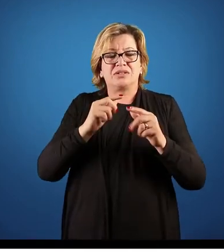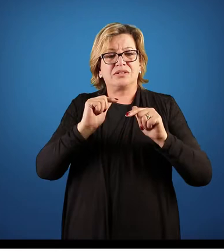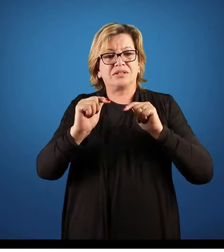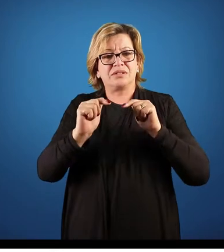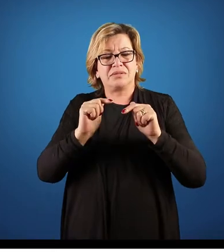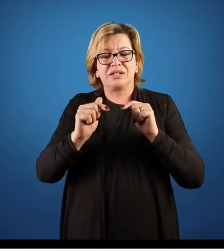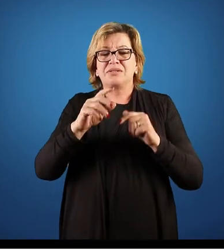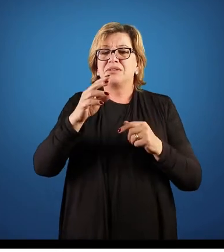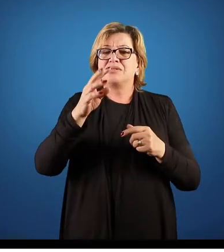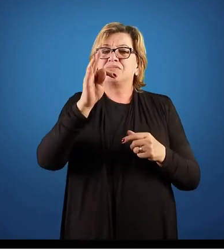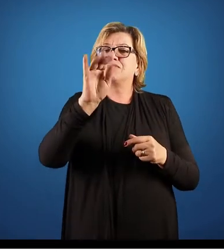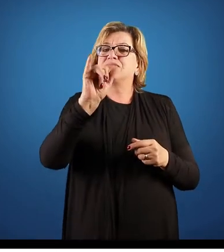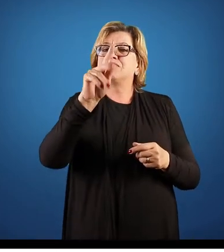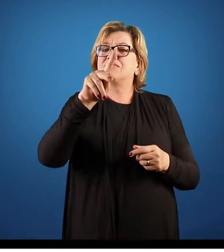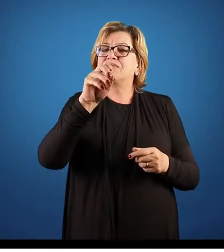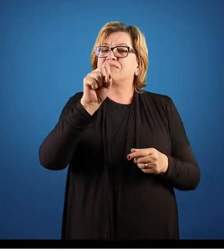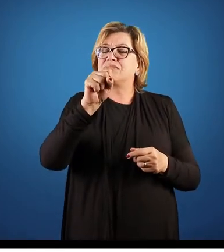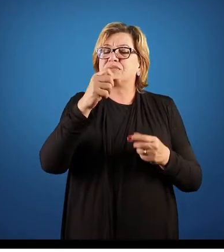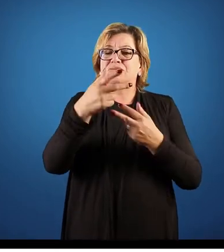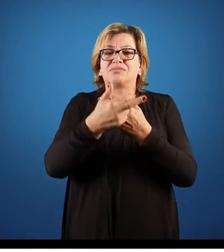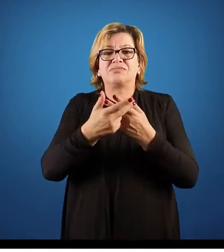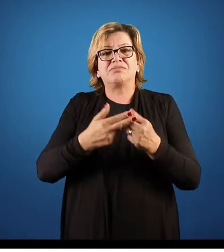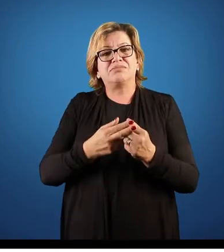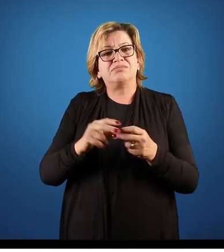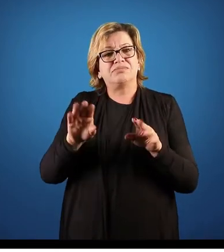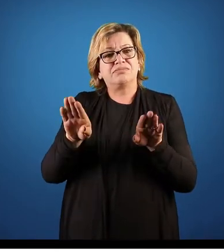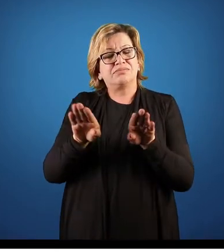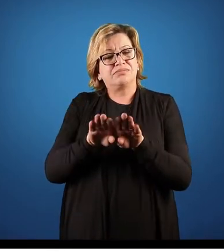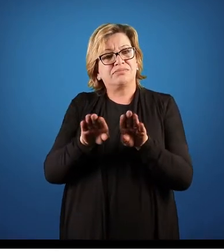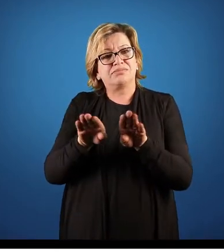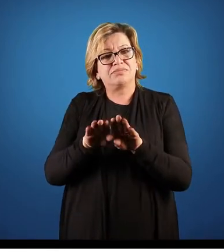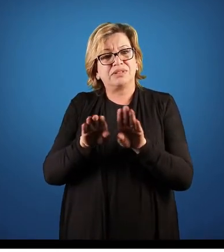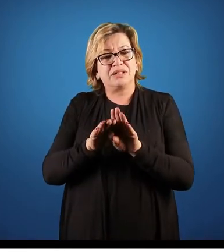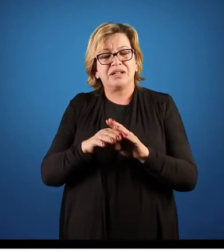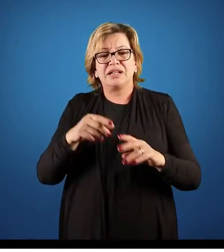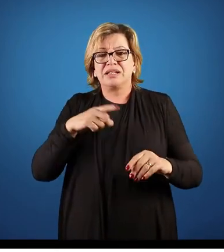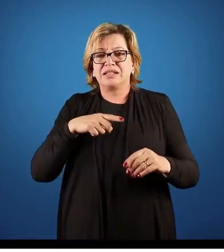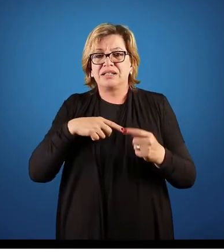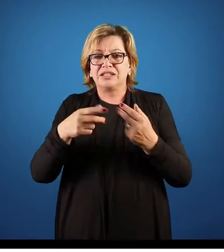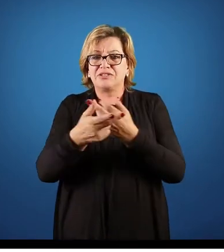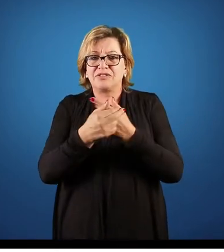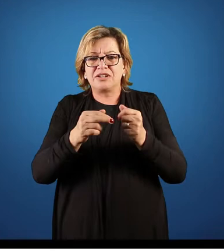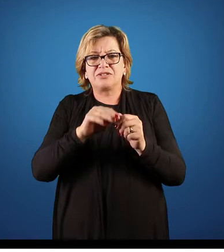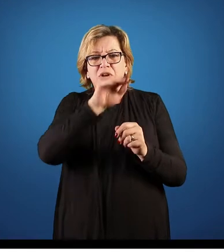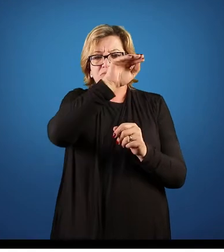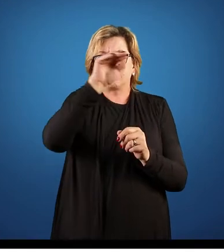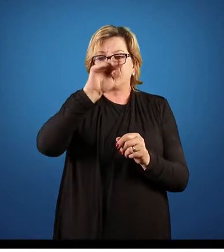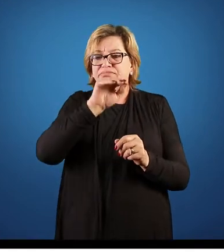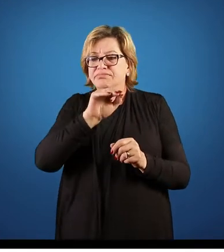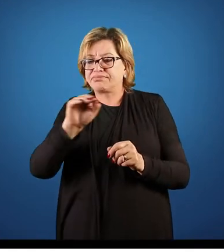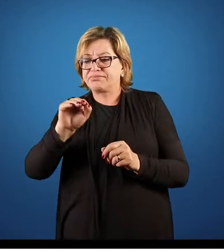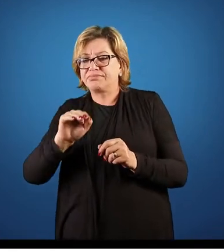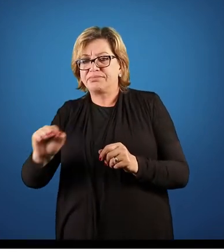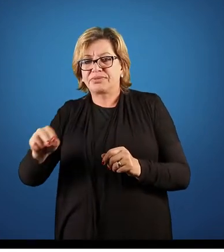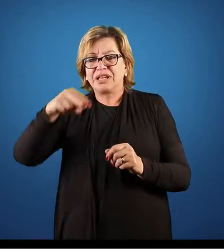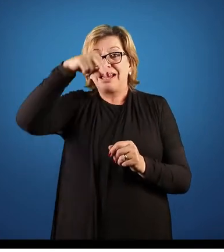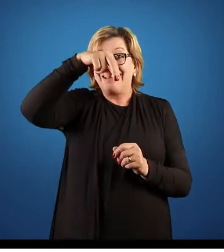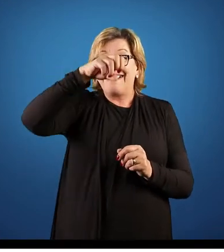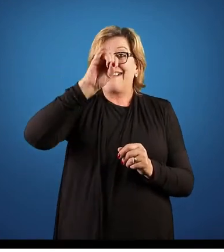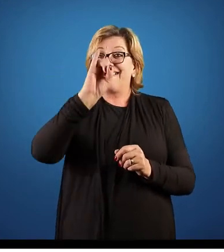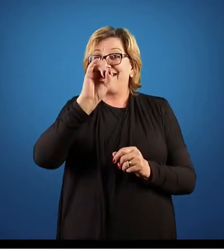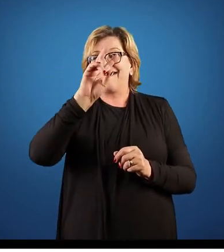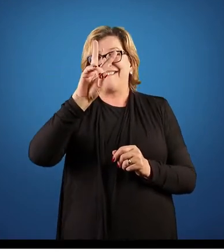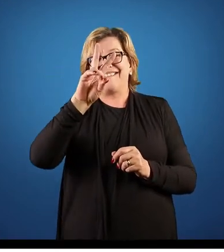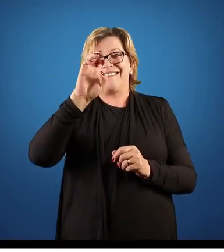tipos diferentes de decisão e também essa é esses níveis é que ela vai estar sendo trabalhado quando se fala em níveis nós